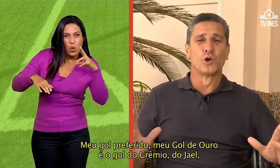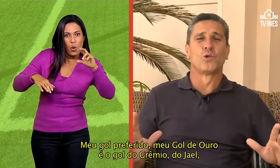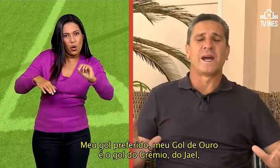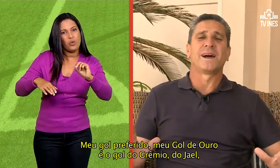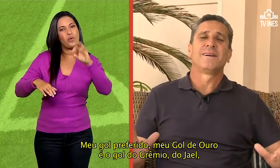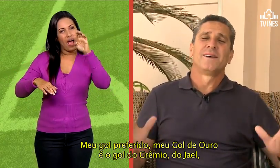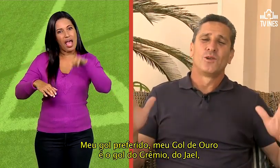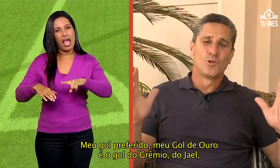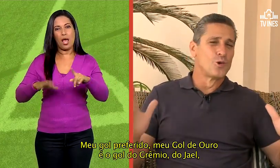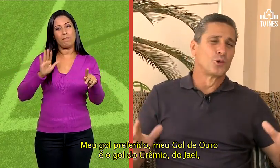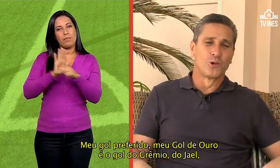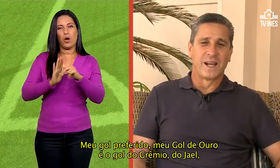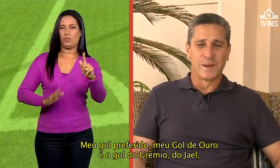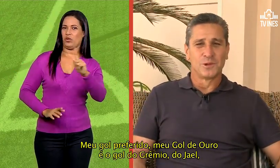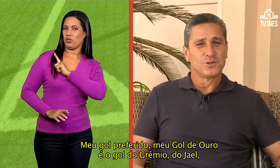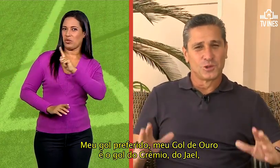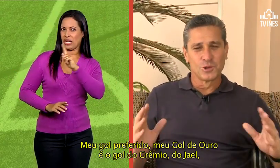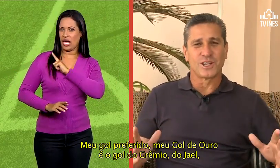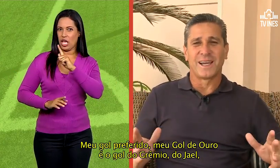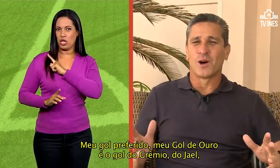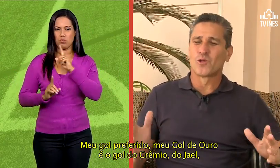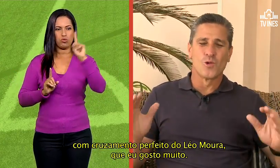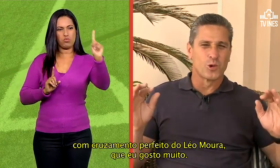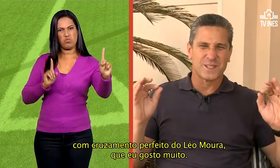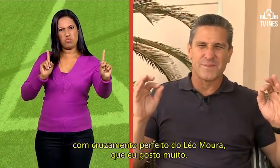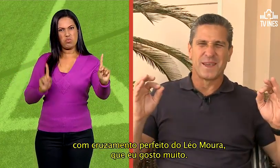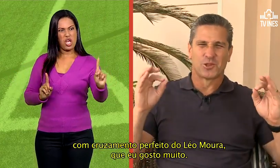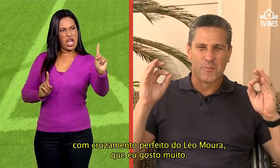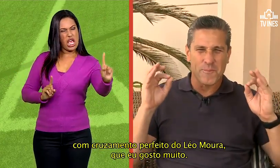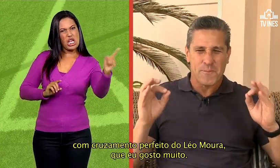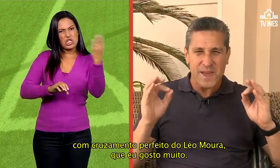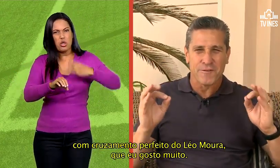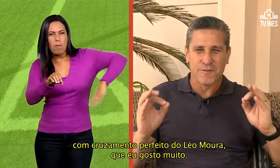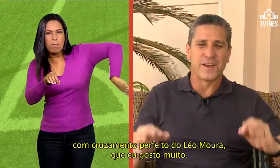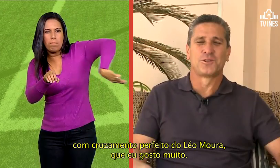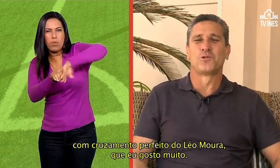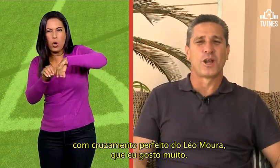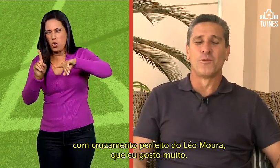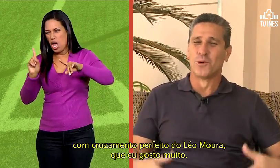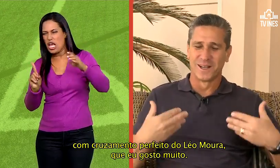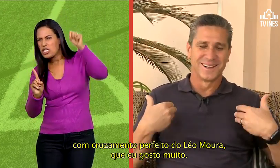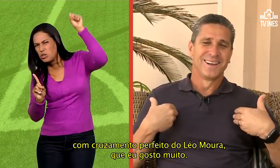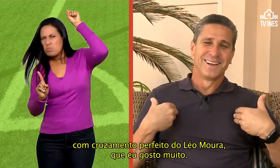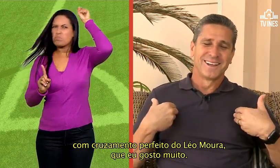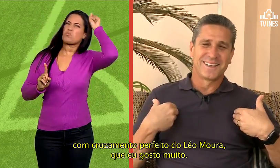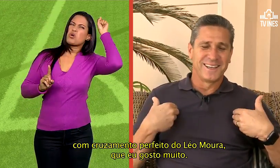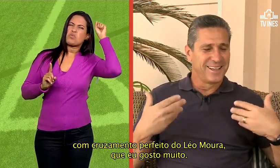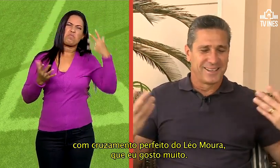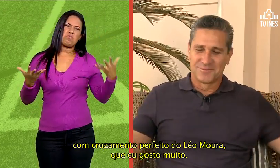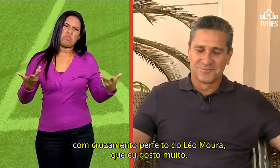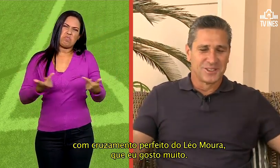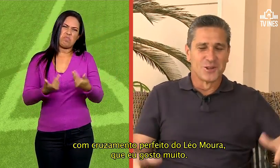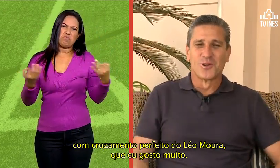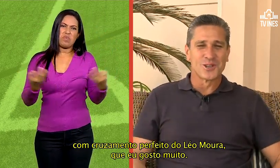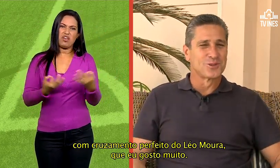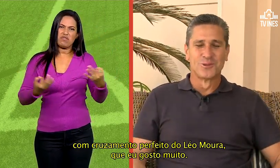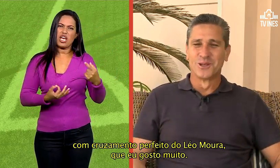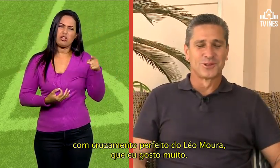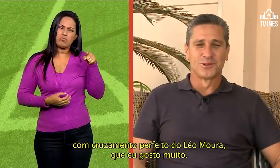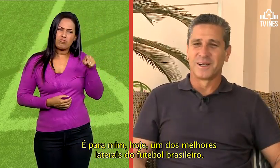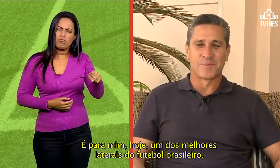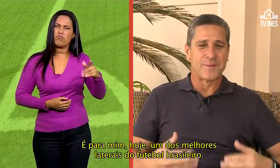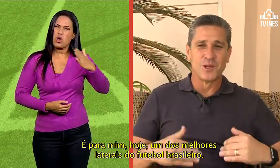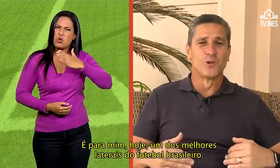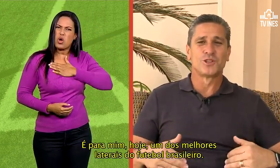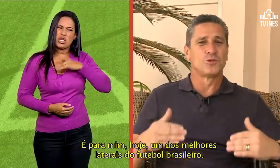gol de ouro é o gol do Grêmio, do Jael, com o cruzamento perfeito do Léo Moura, que eu gosto